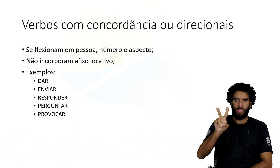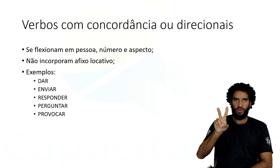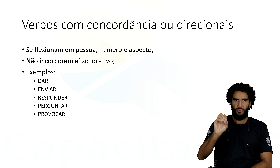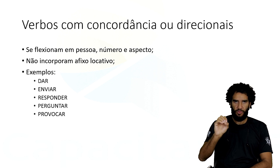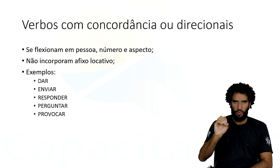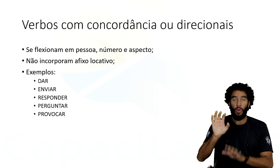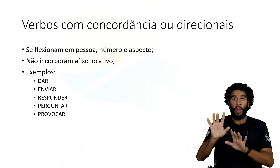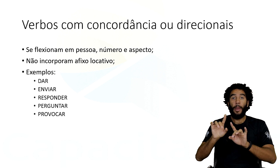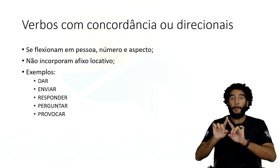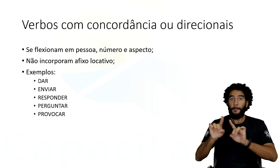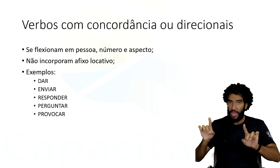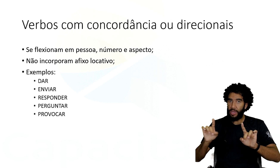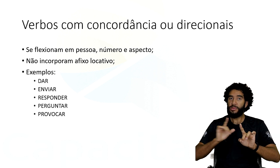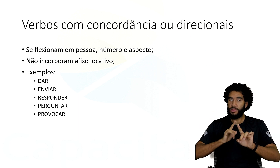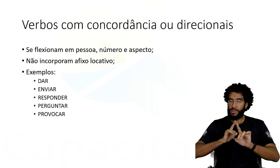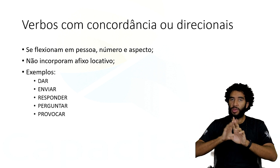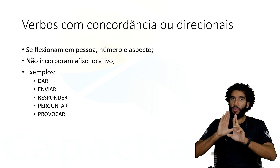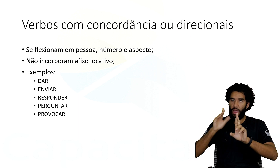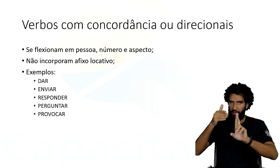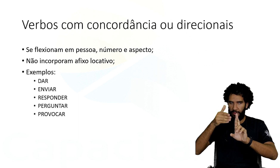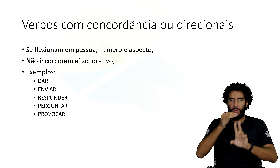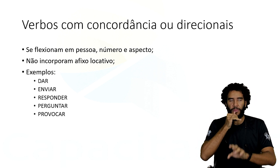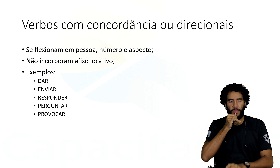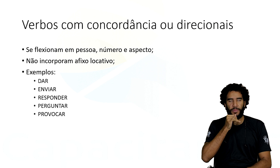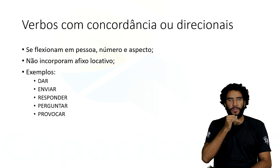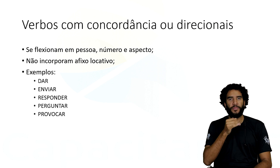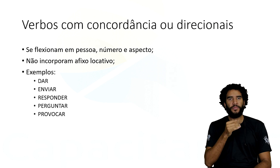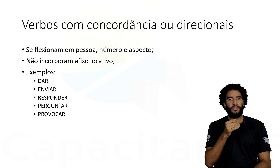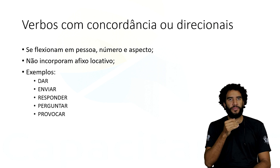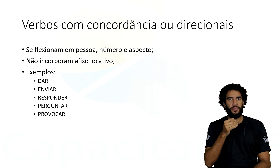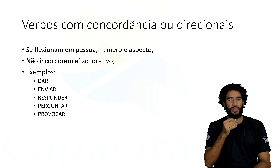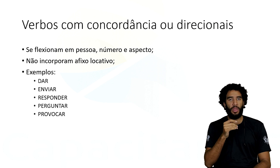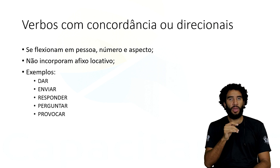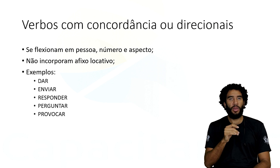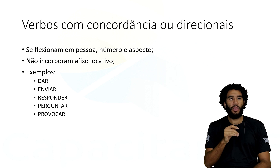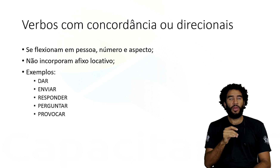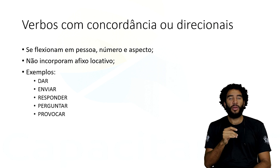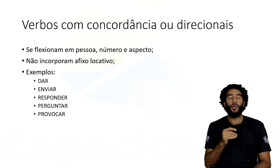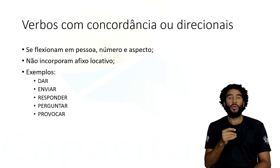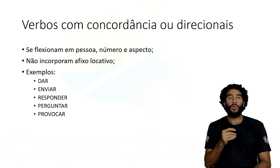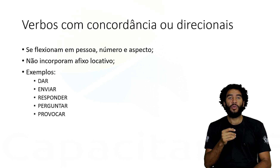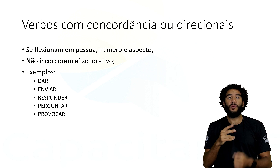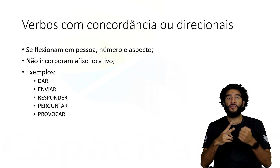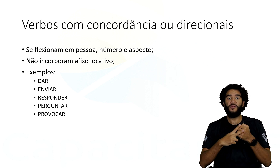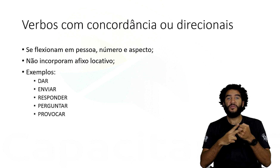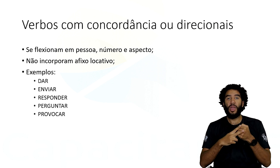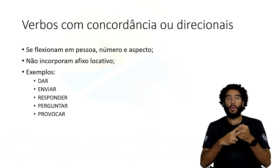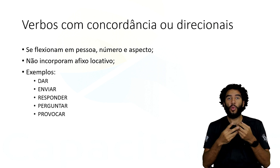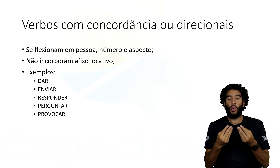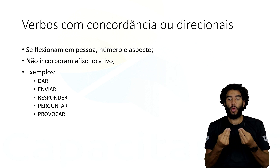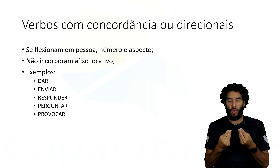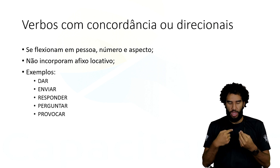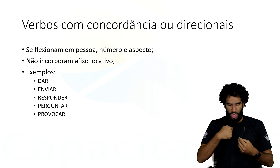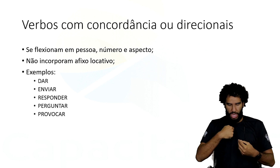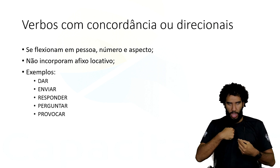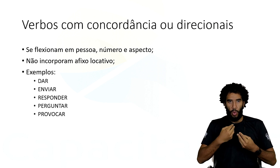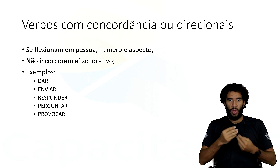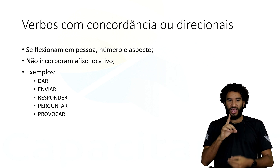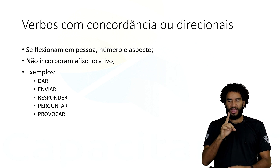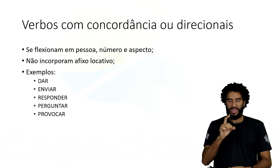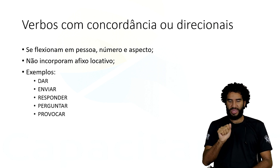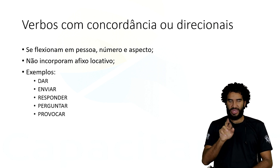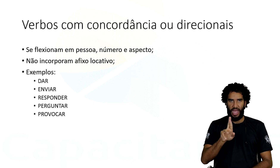de referentes. Então, por exemplo, se eu tenho o verbo dar, né, que sai de mim e vai para a pessoa para a qual eu